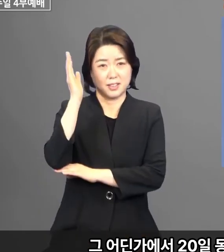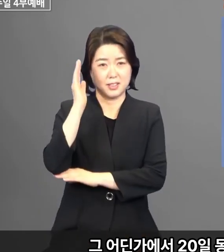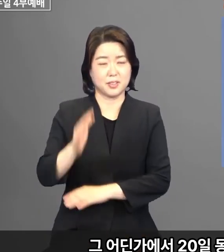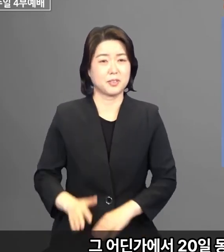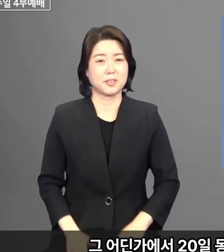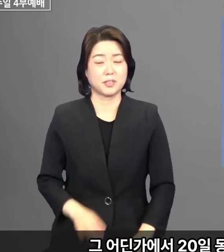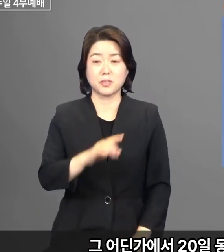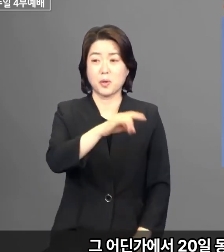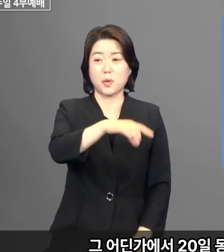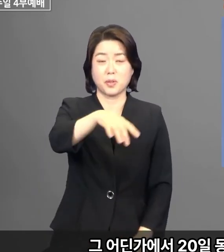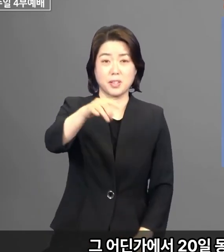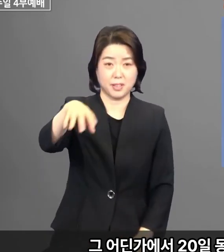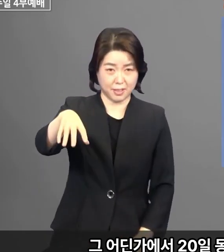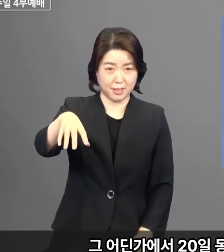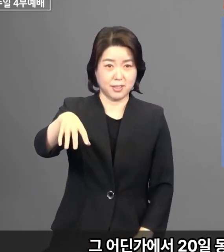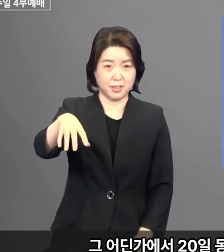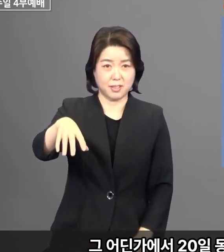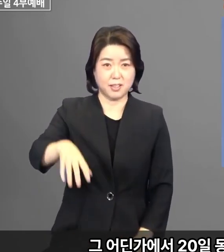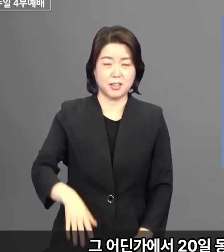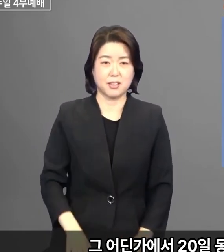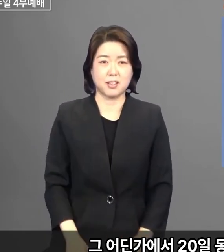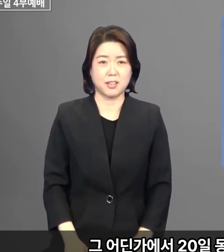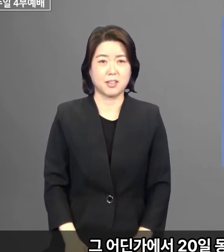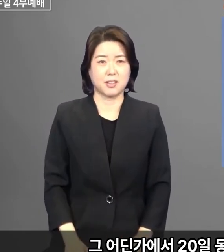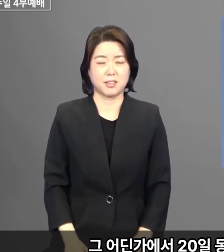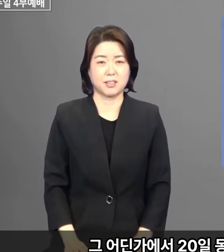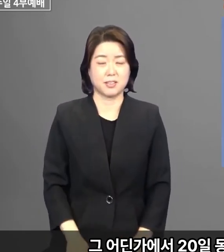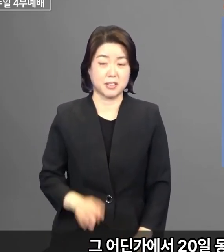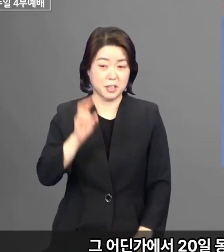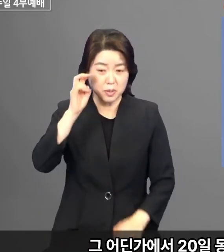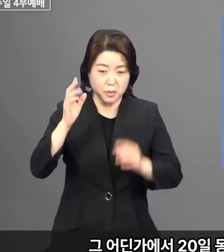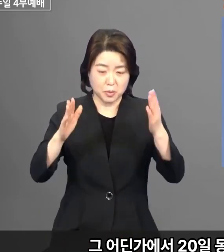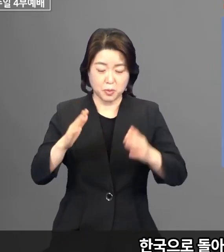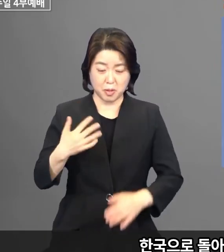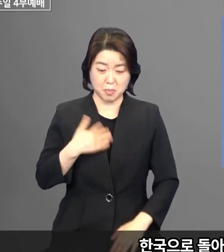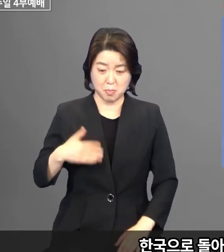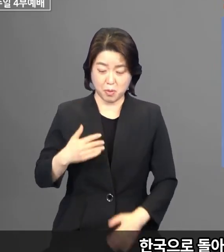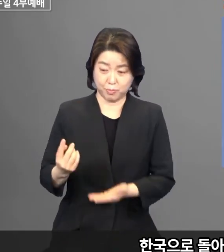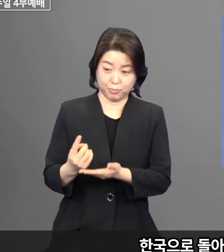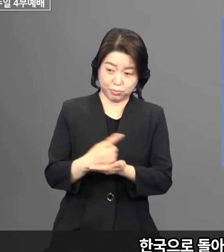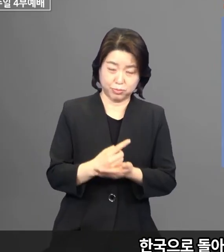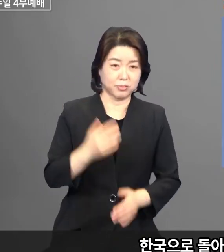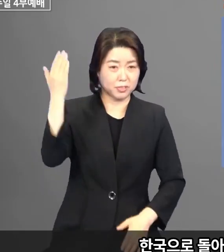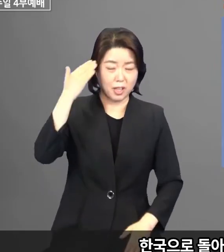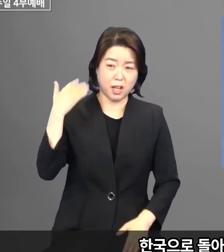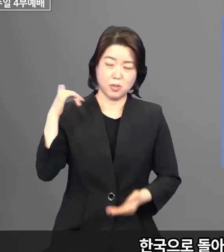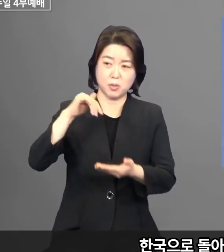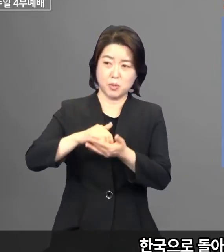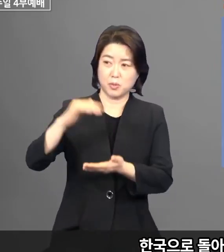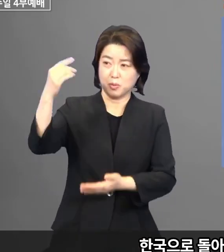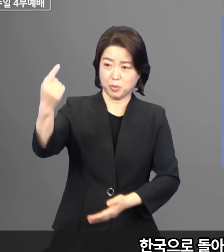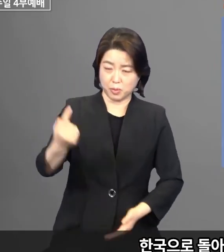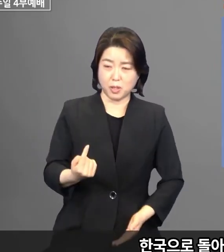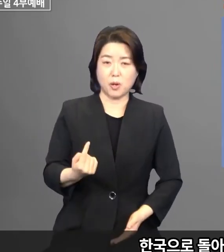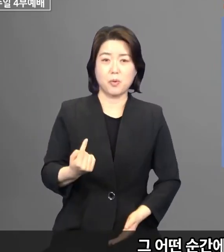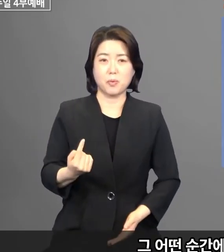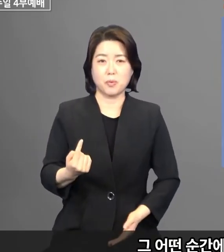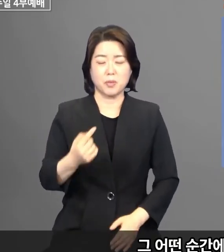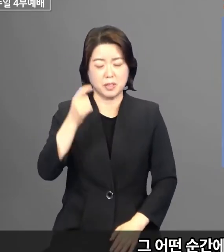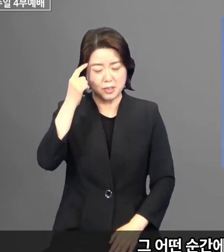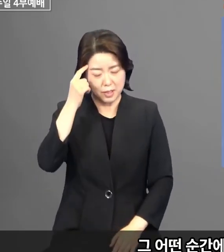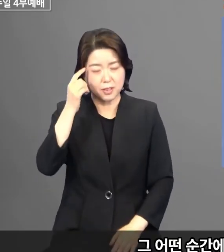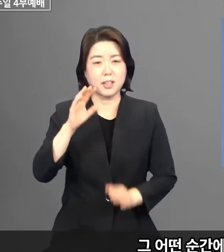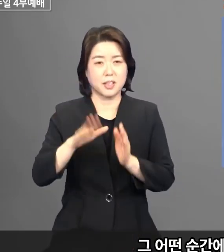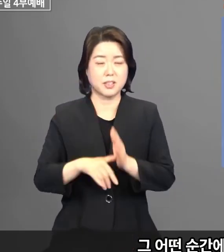그 어딘가에서 20일 동안 8프로그램에 빠지고 나서 한국으로 돌아오려고 했을 때에 그